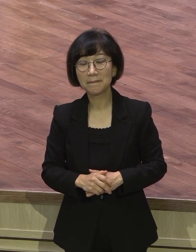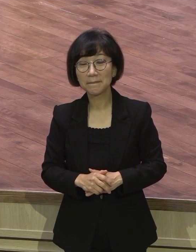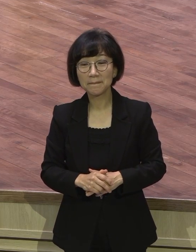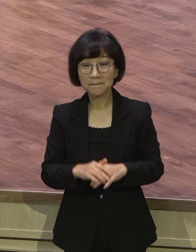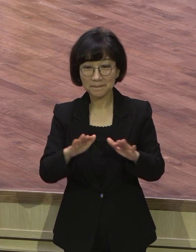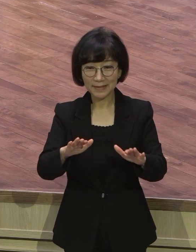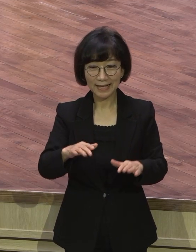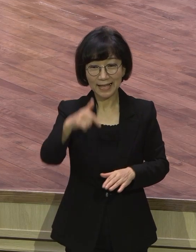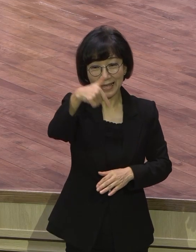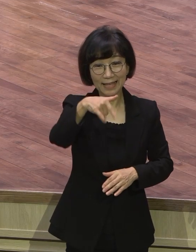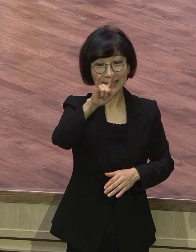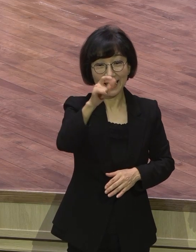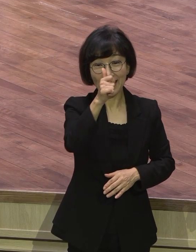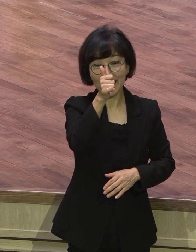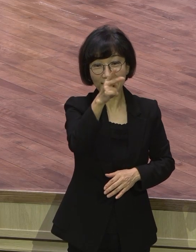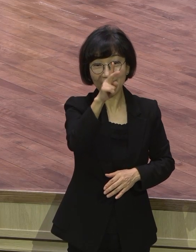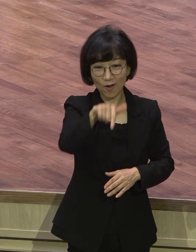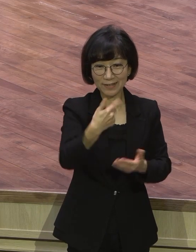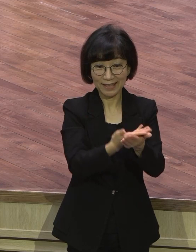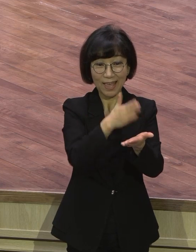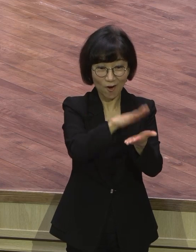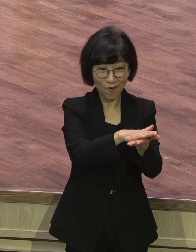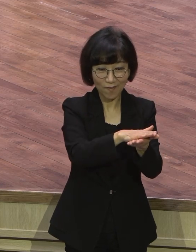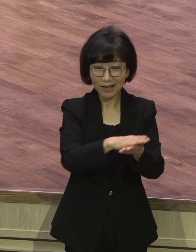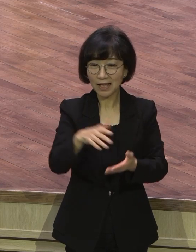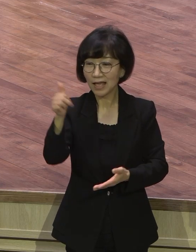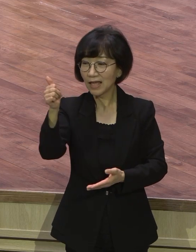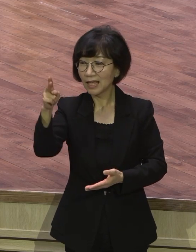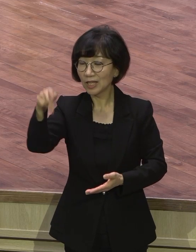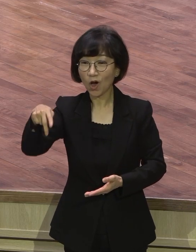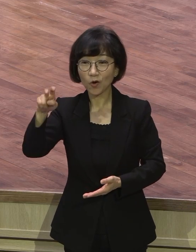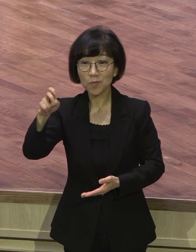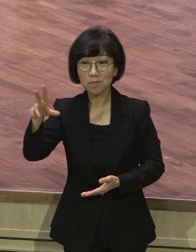개혁은 혁명보다 어렵다. 그런 말이 있어요.